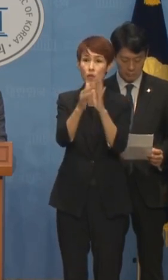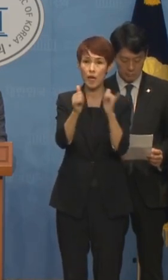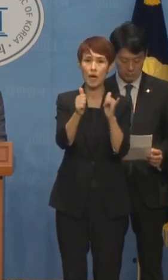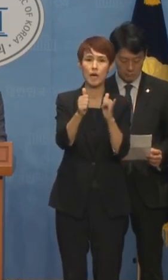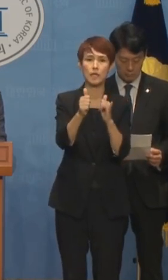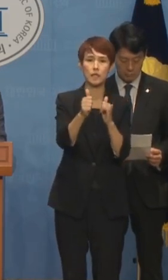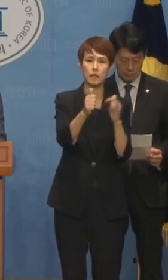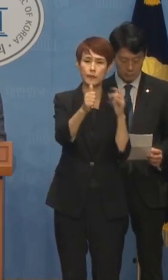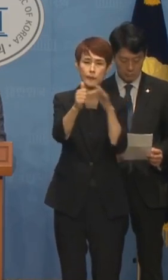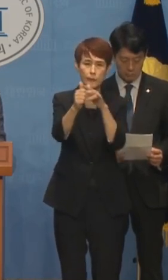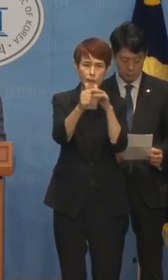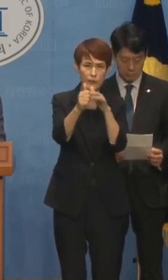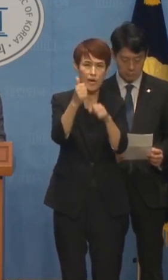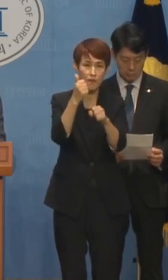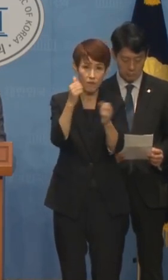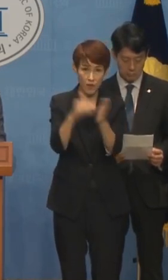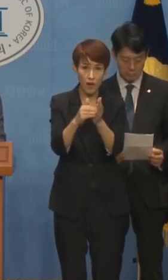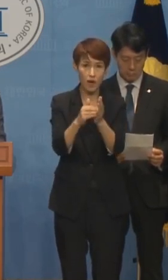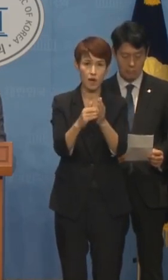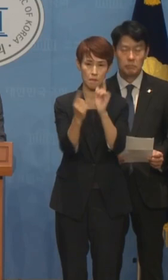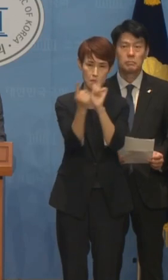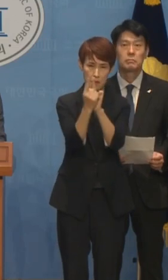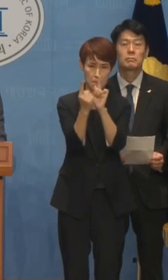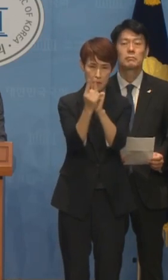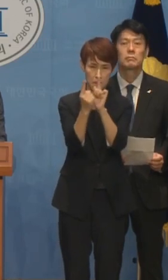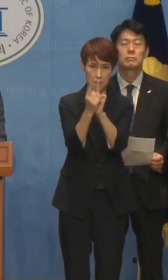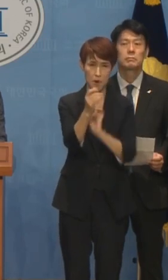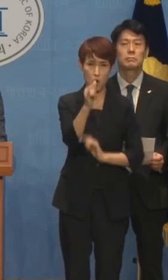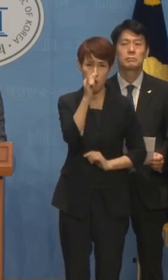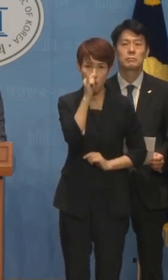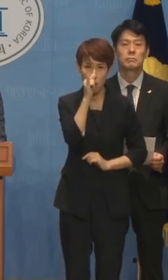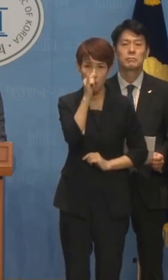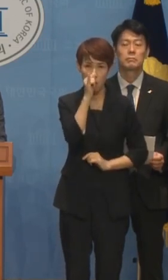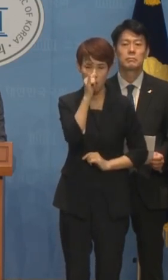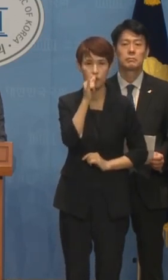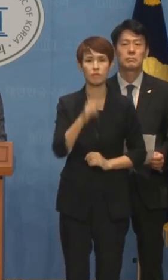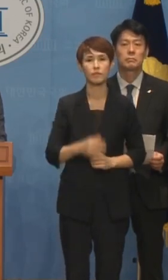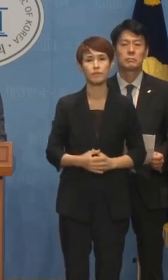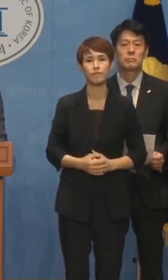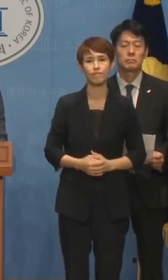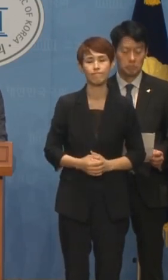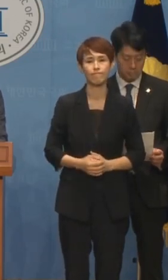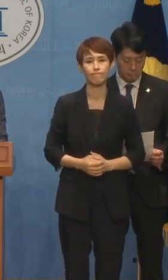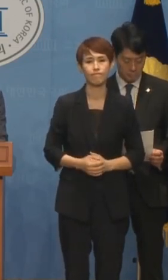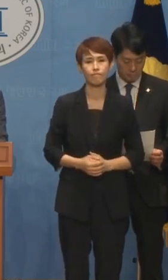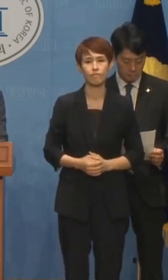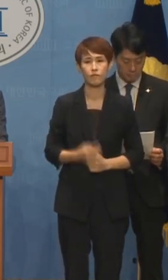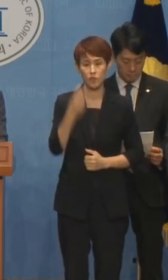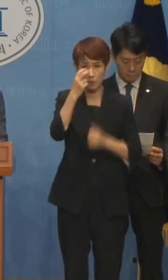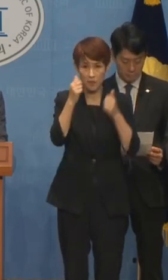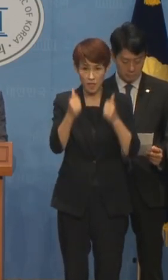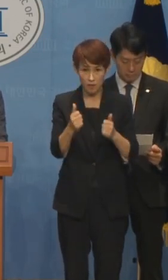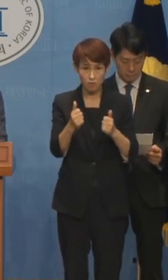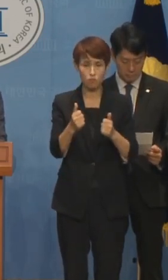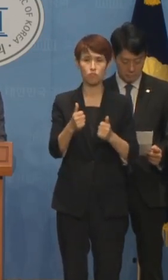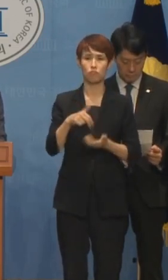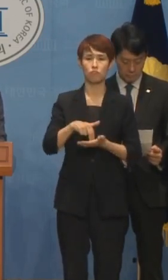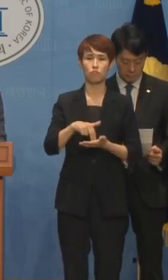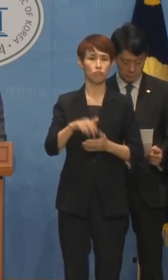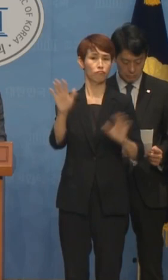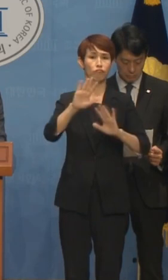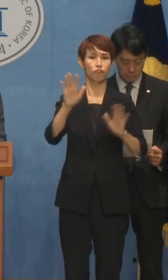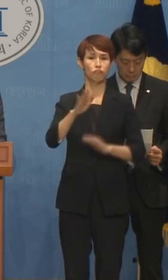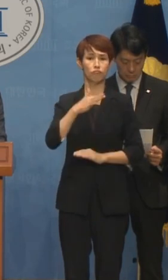회유를 시도했고 접견 등 몇 차례 만남을 가졌다는 것입니다. 검찰은 이에 대하여